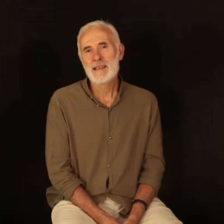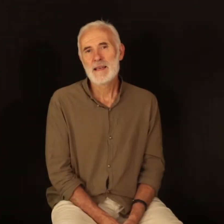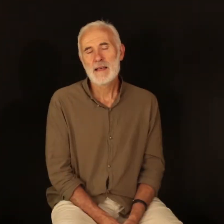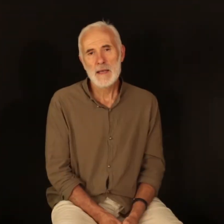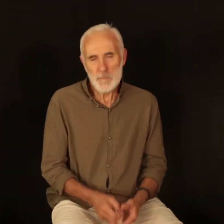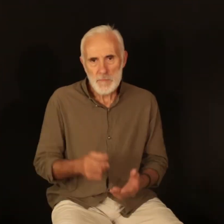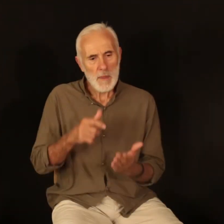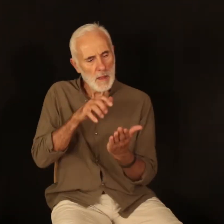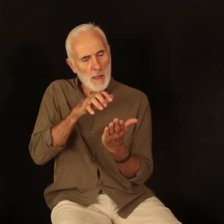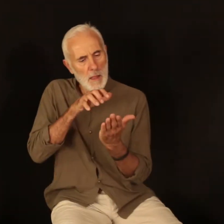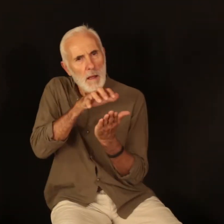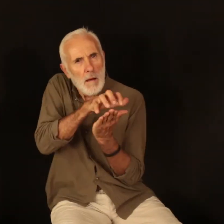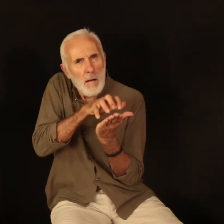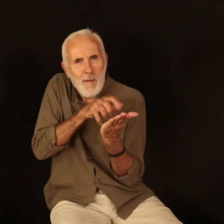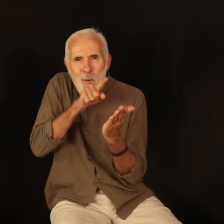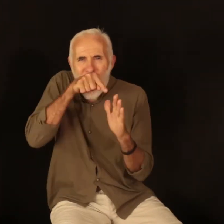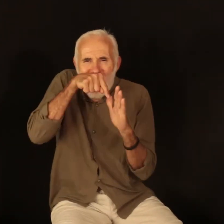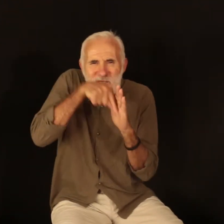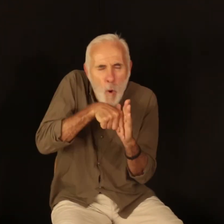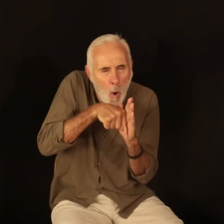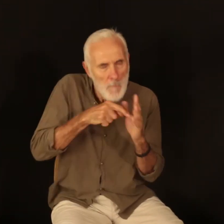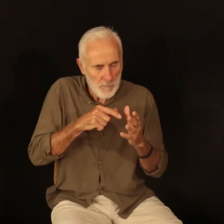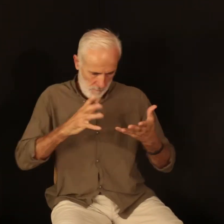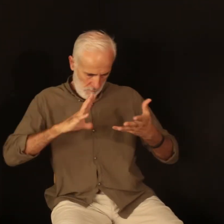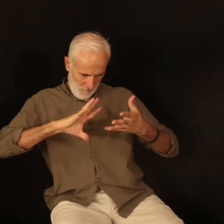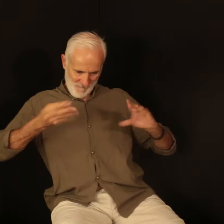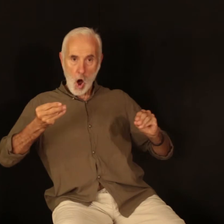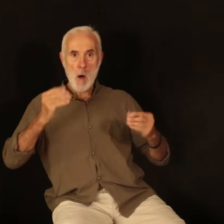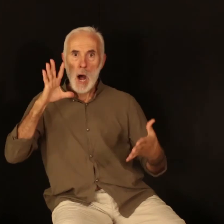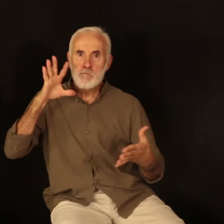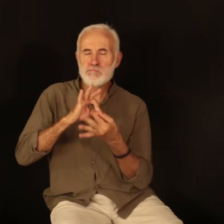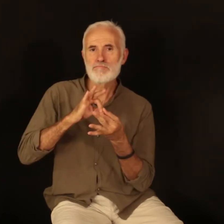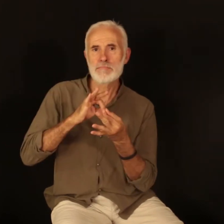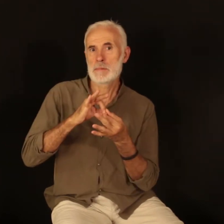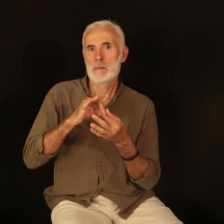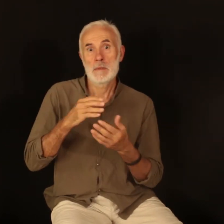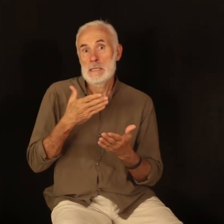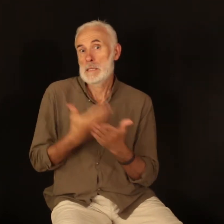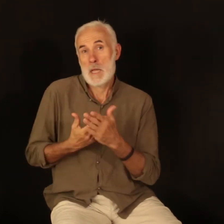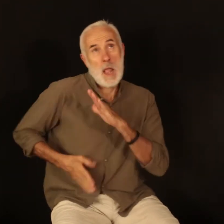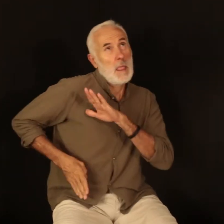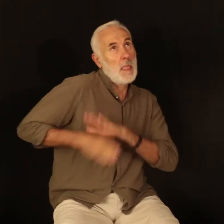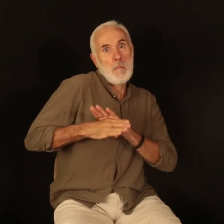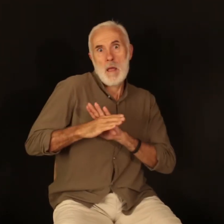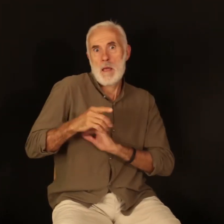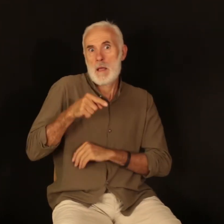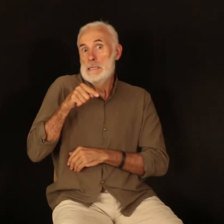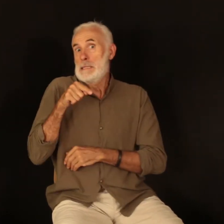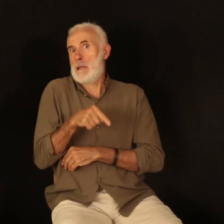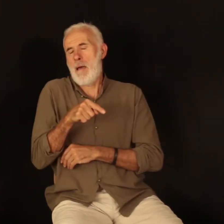Faire coïncider la forme et le fond, c'est une des questions qui m'a le plus intéressée dès le début.